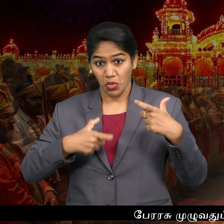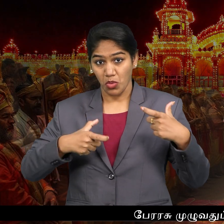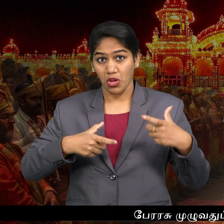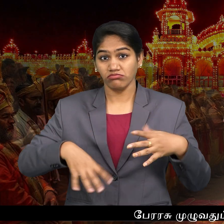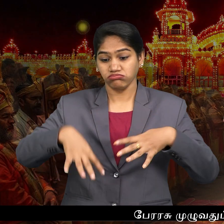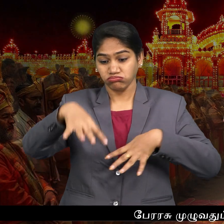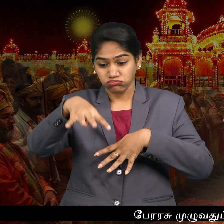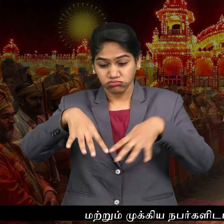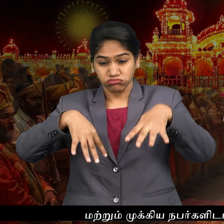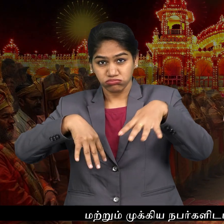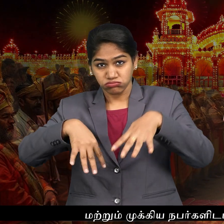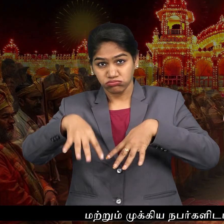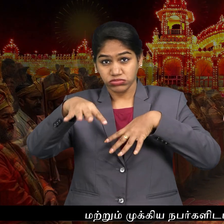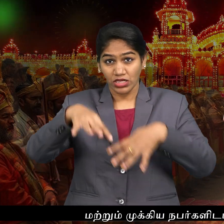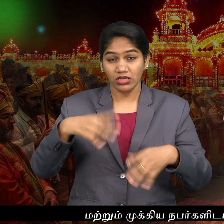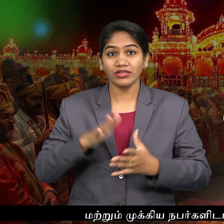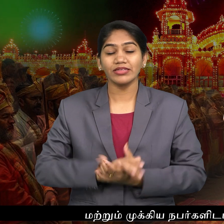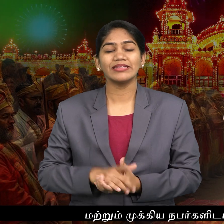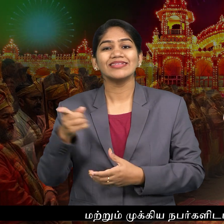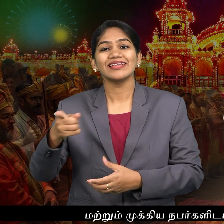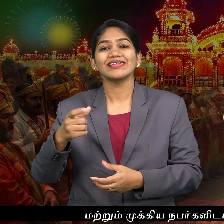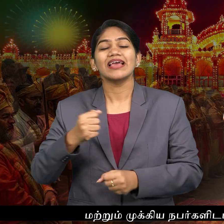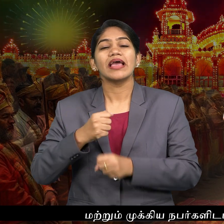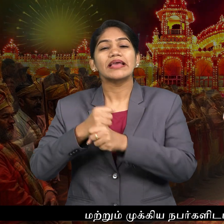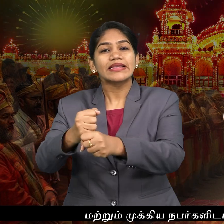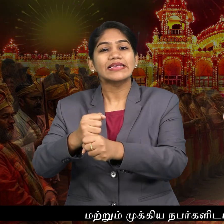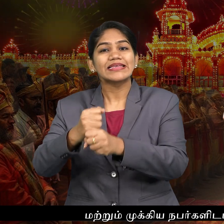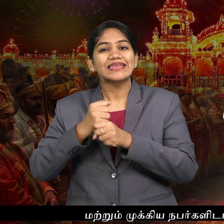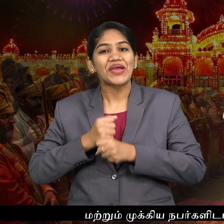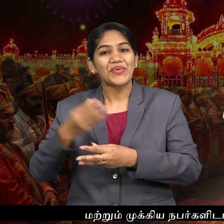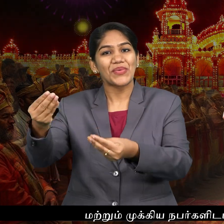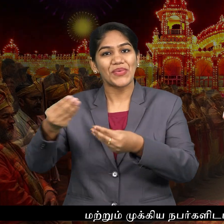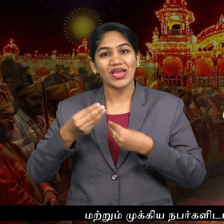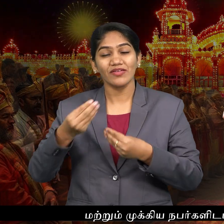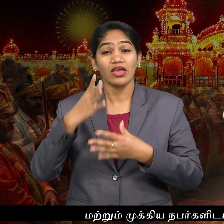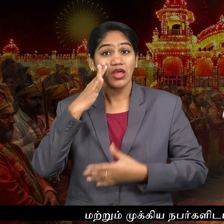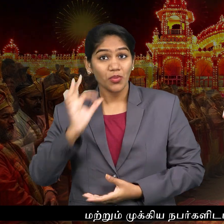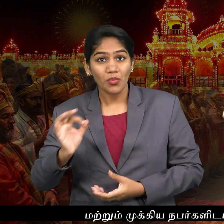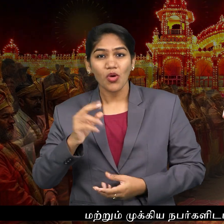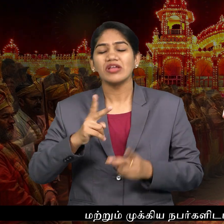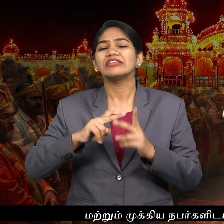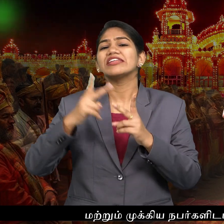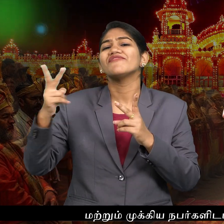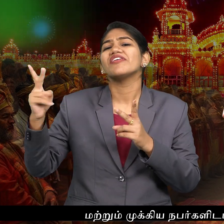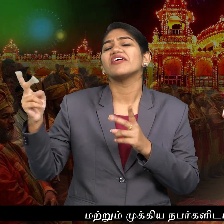தலைவர்கள் மற்றும் முக்கிய நபர்களிடமிருந்து பரிசுகளை பெற்றார்.